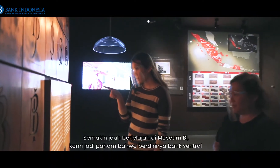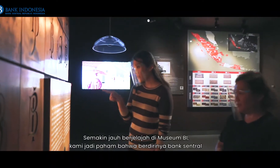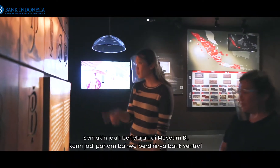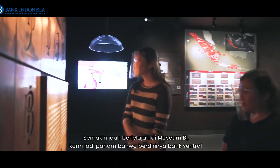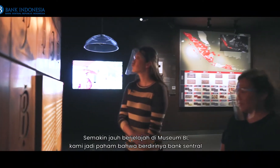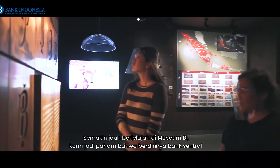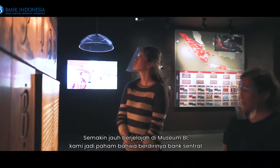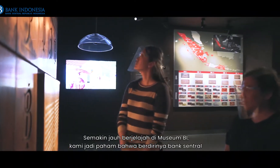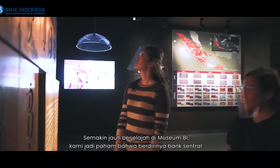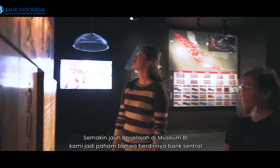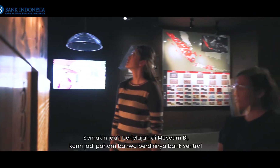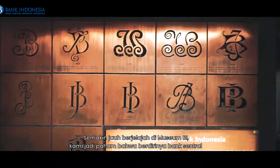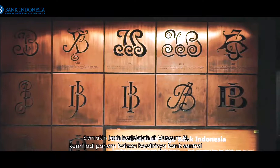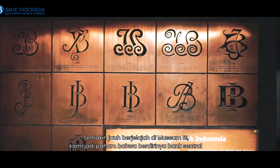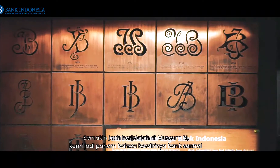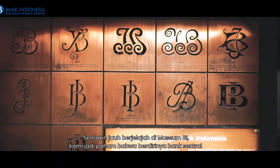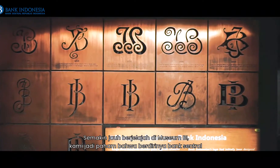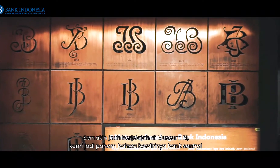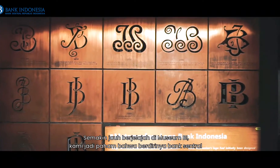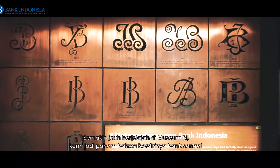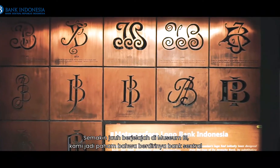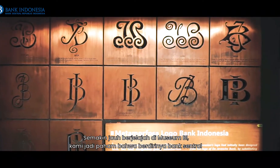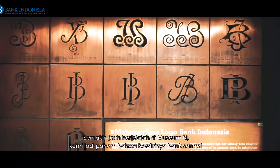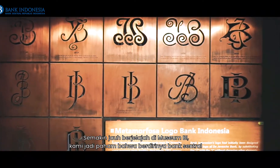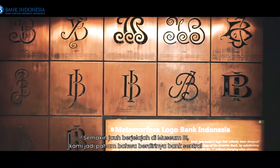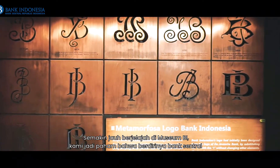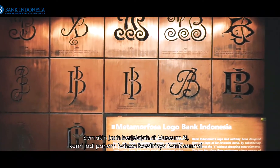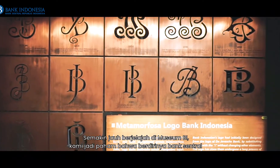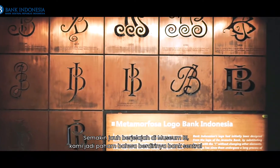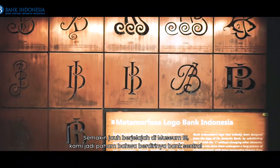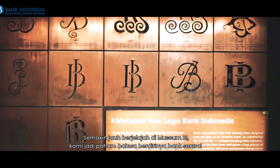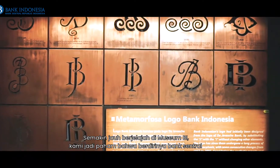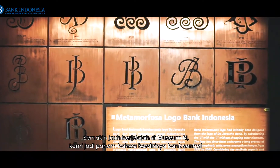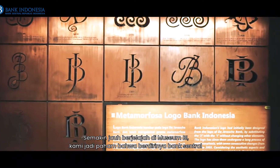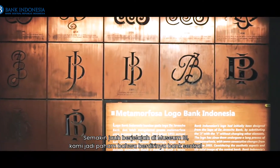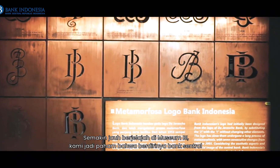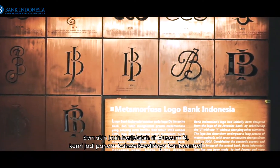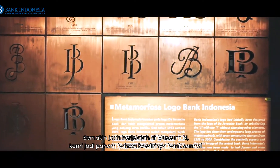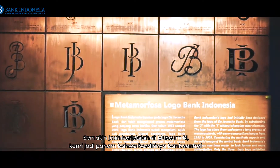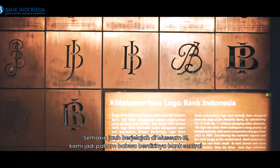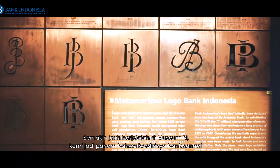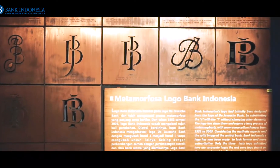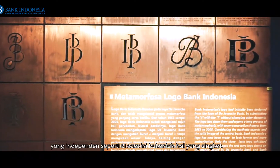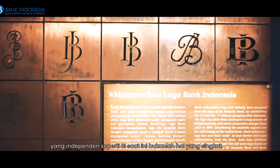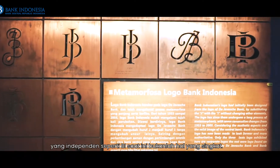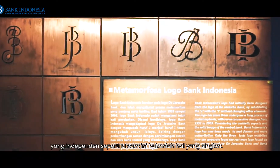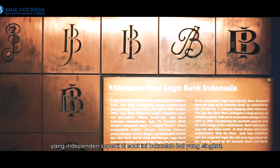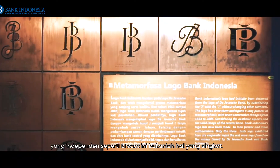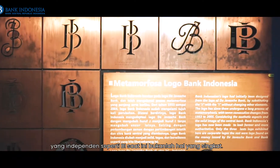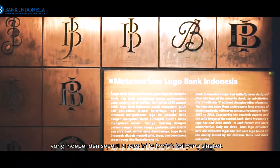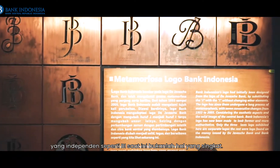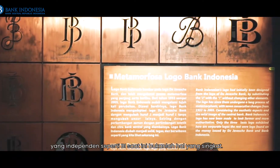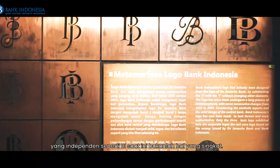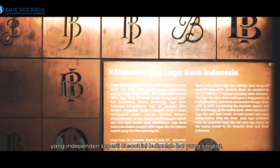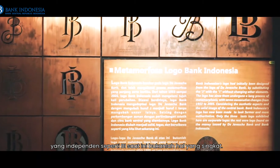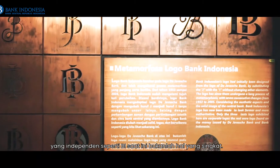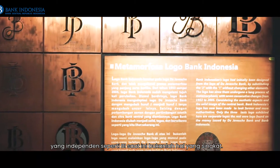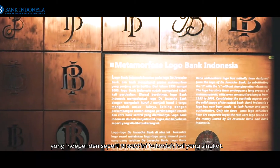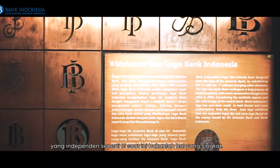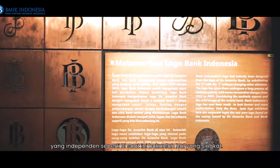Semakin jauh berjelajah di Museum BI, kami jadi paham bahwa berdirinya bank sentral yang independen seperti BI saat ini bukanlah